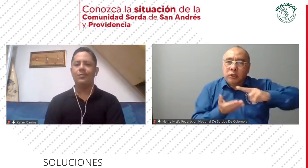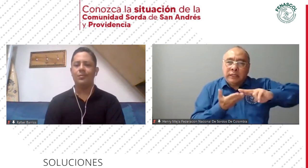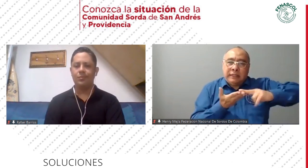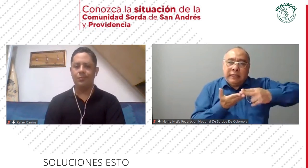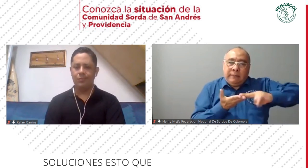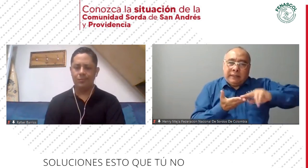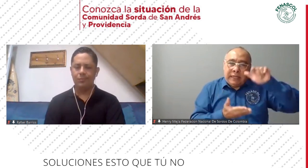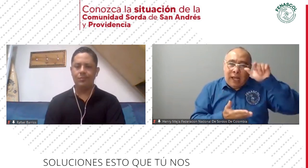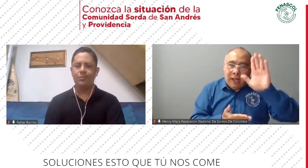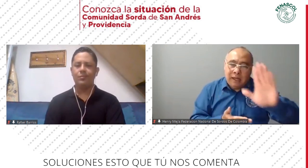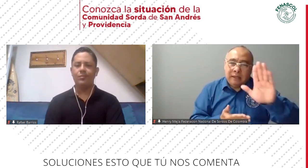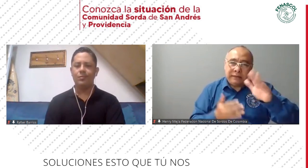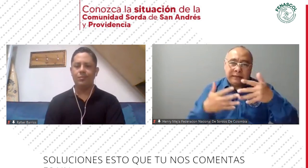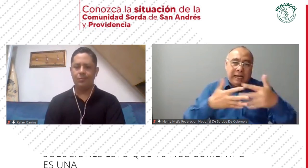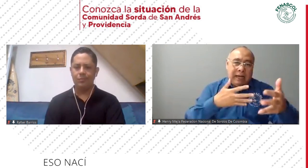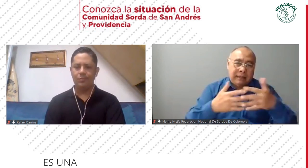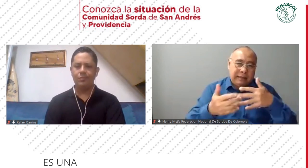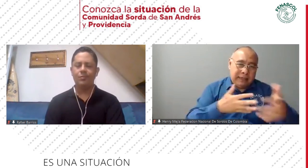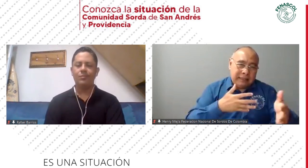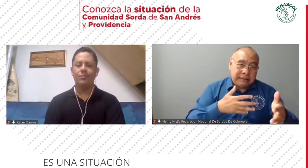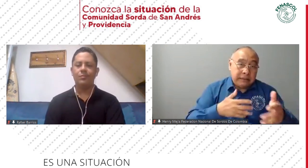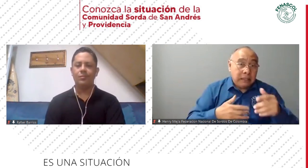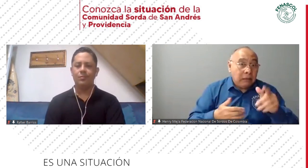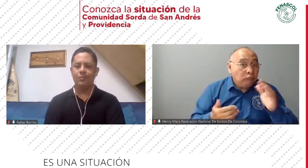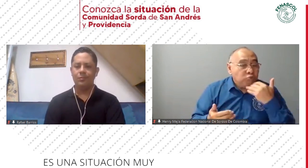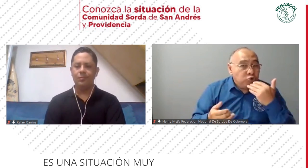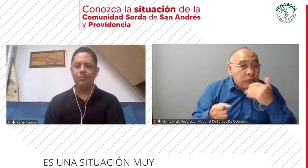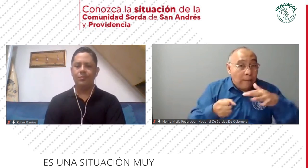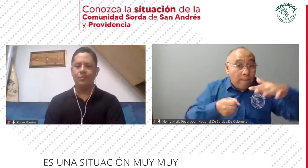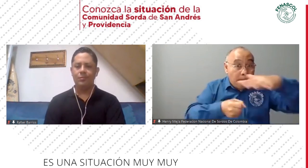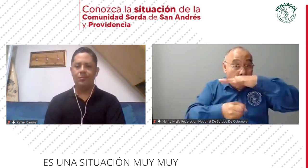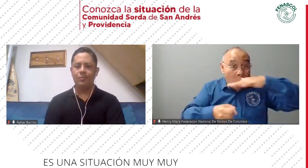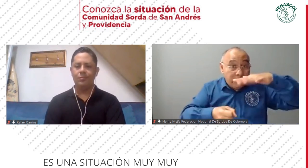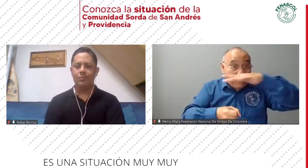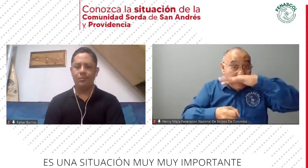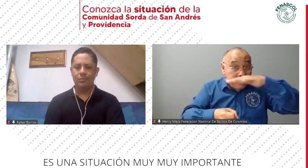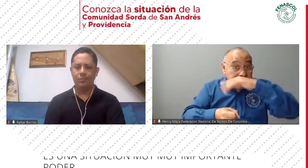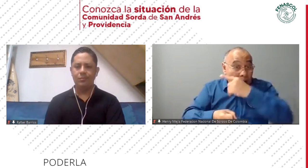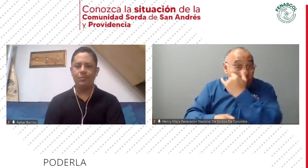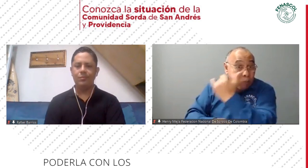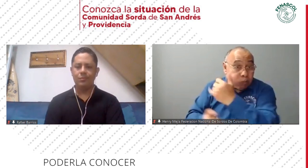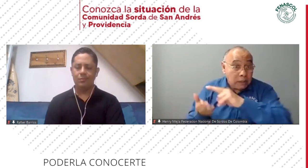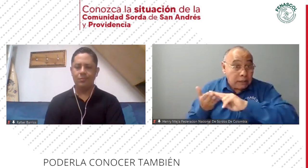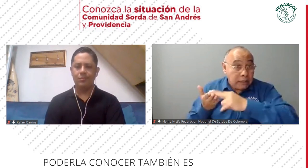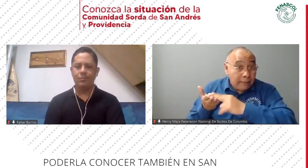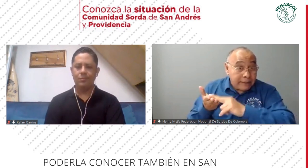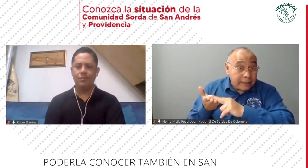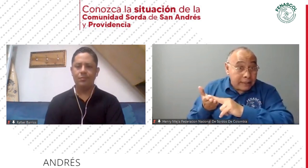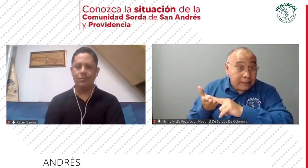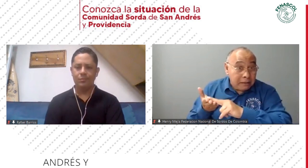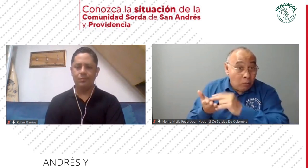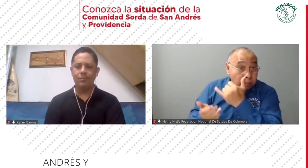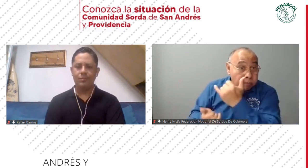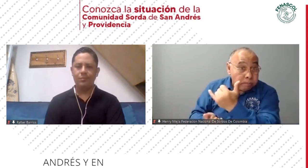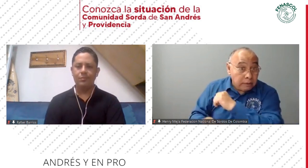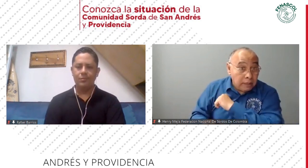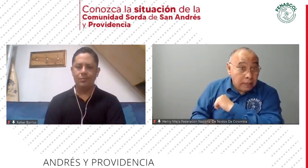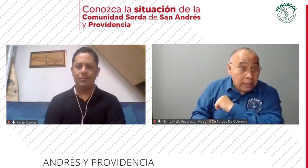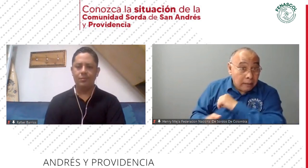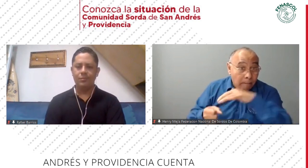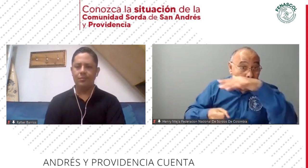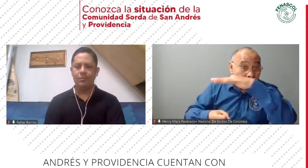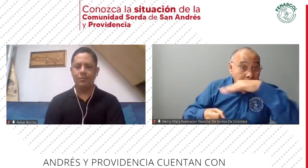esto que tú nos comentas es una situación muy muy importante poderla conocer también en san andrés y providencia